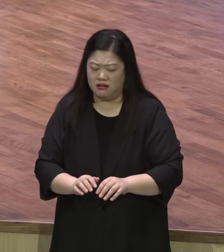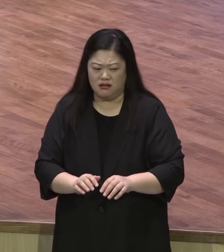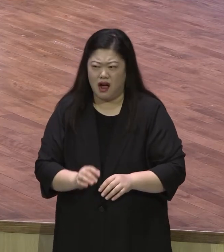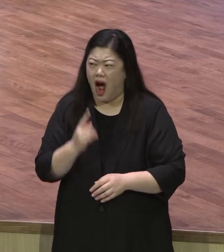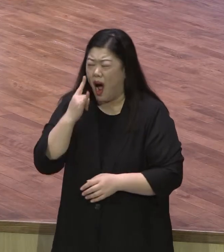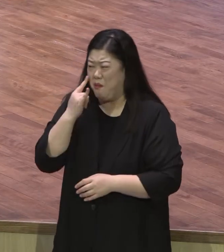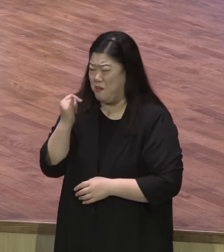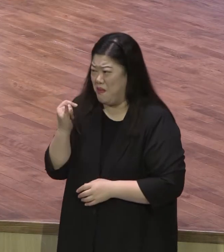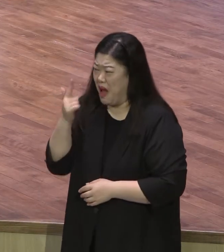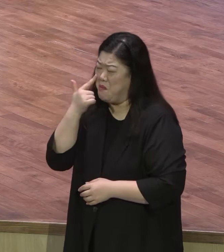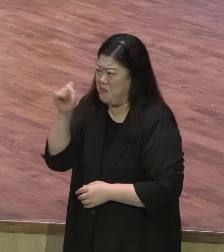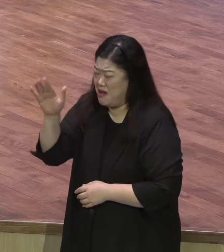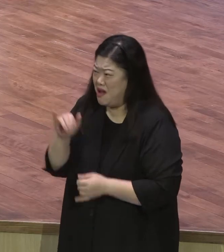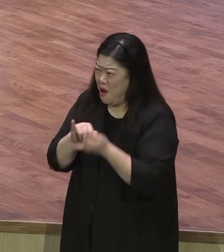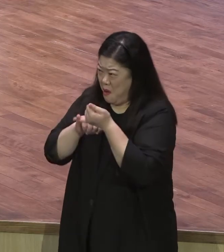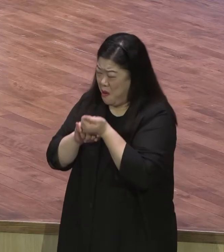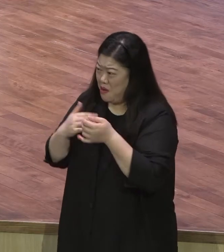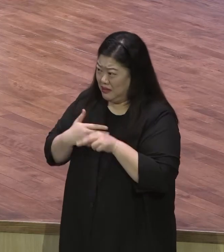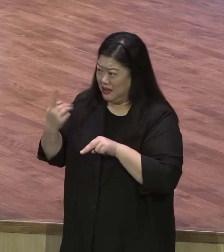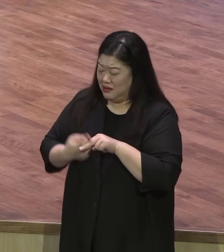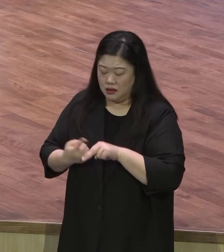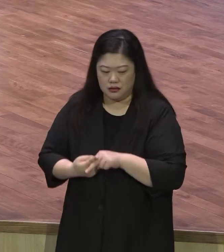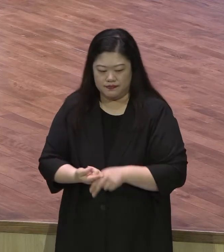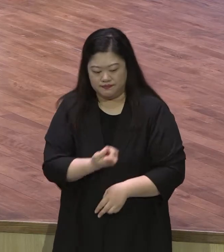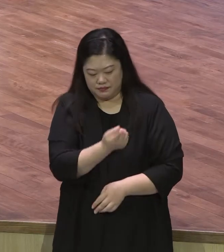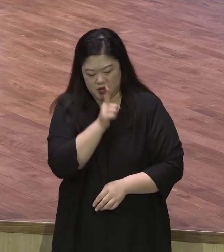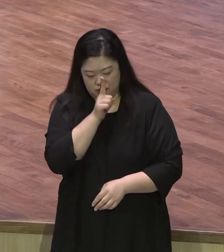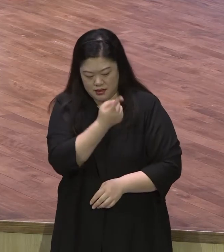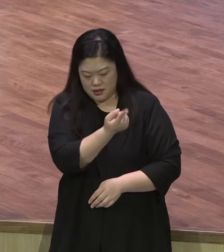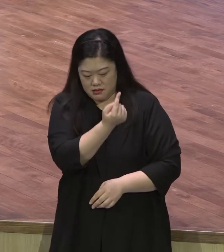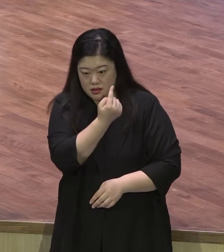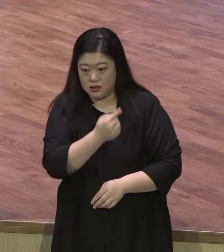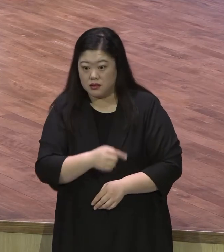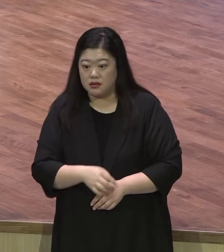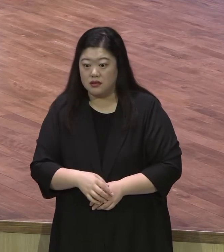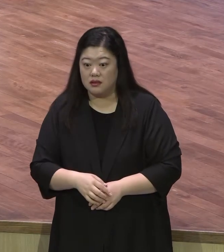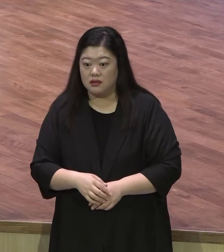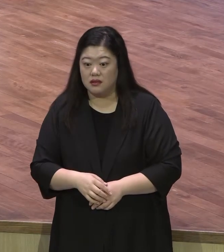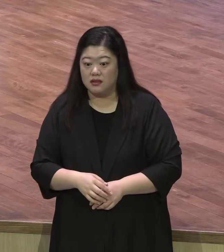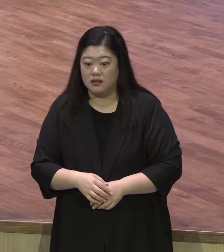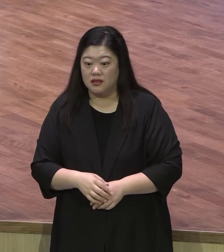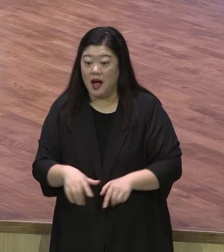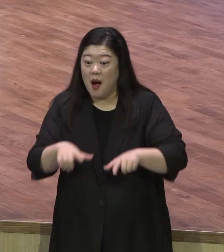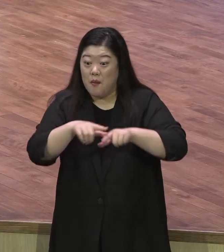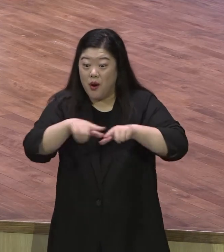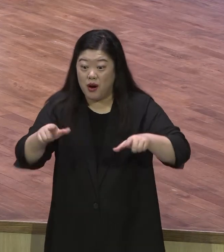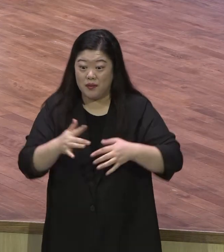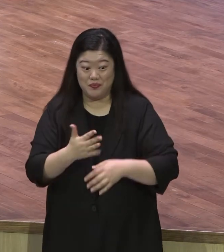내게 팍 안기어버려요 남의 자식은 때리면 에이씨 집 나가버려요